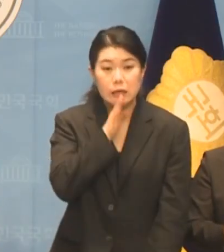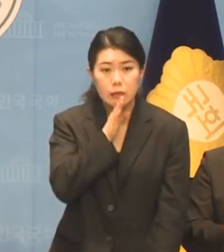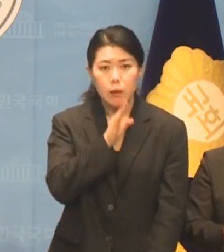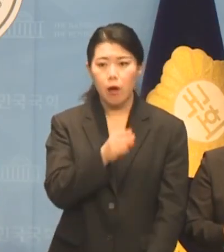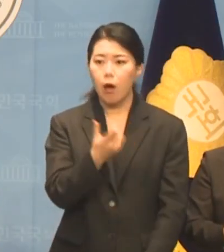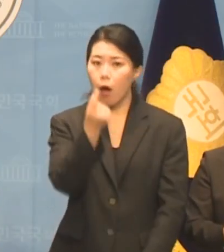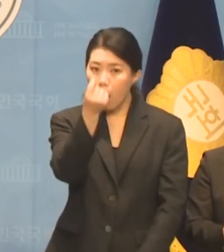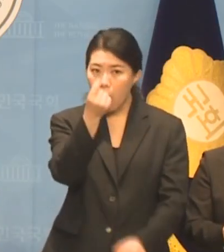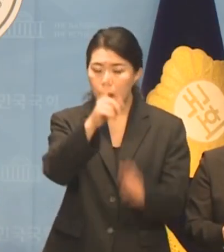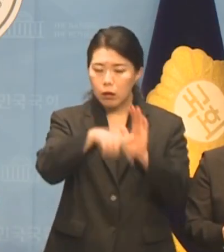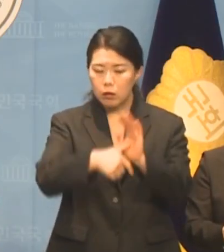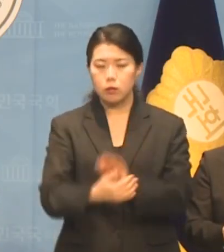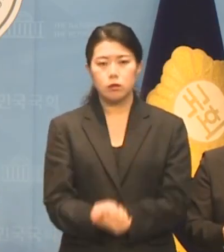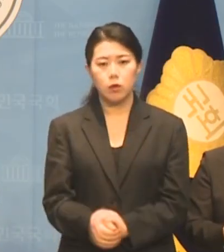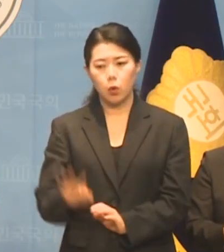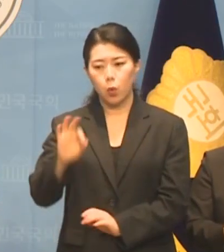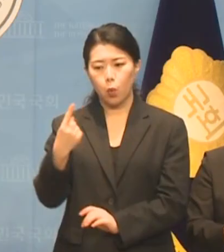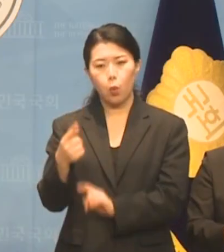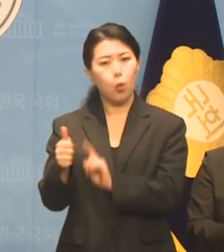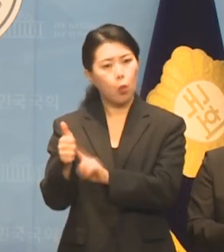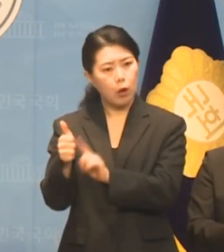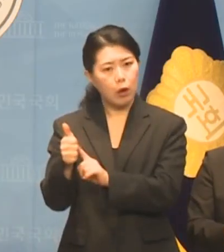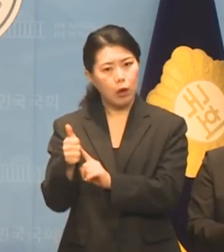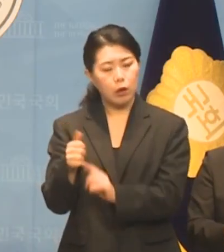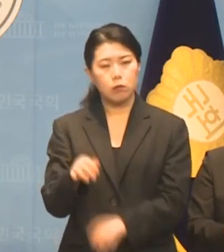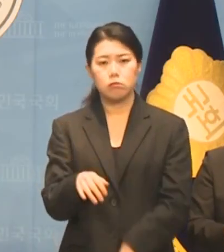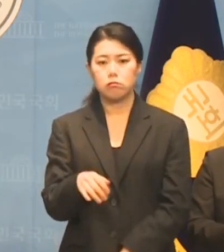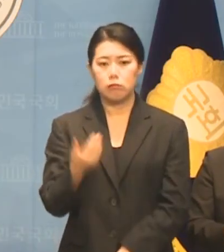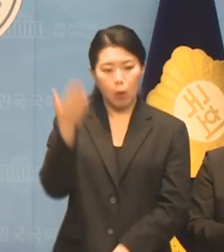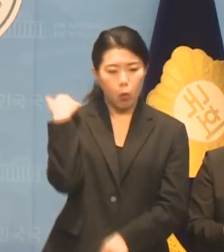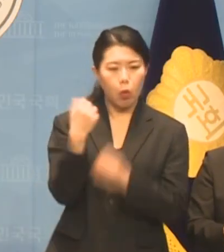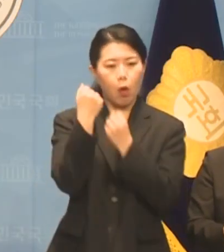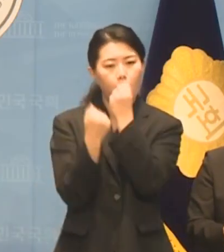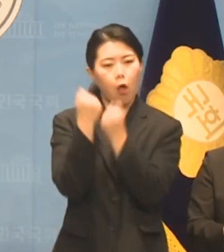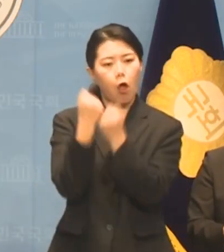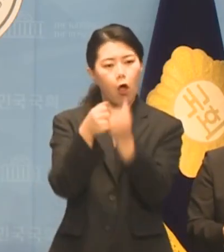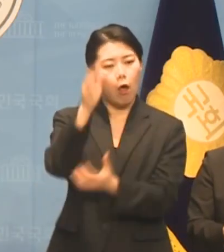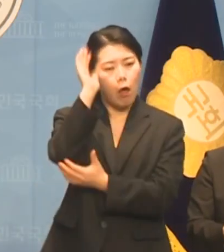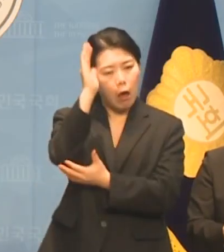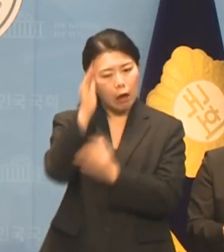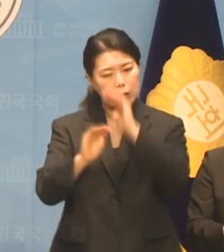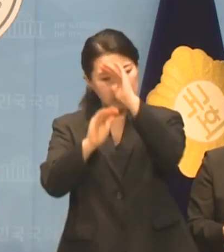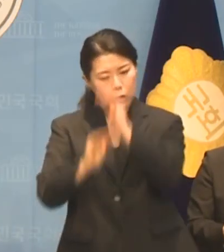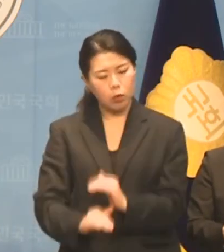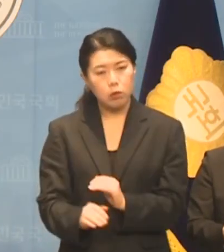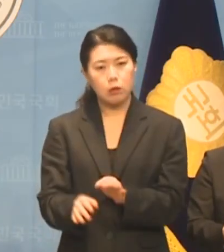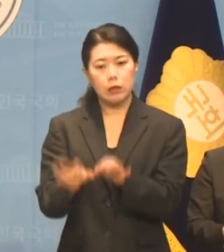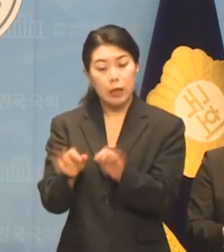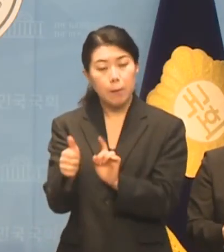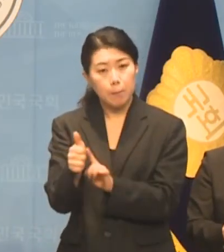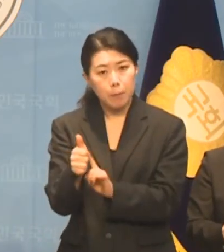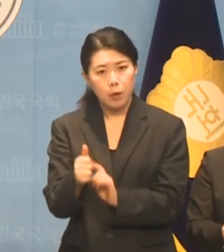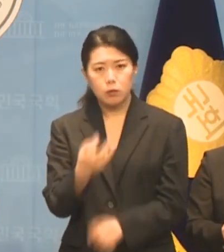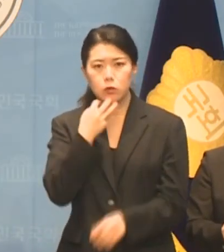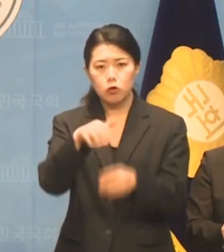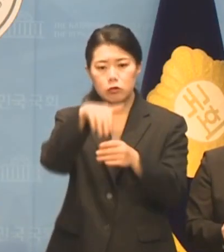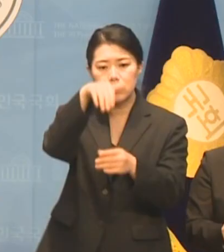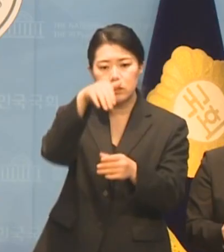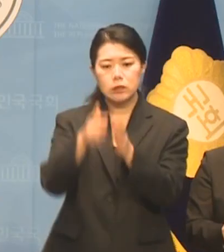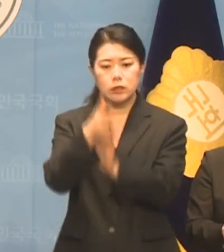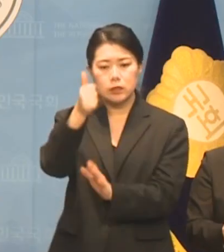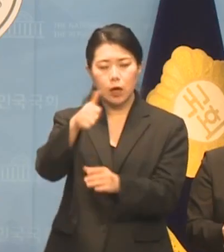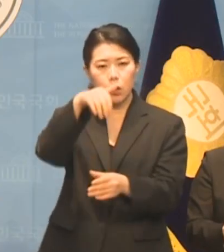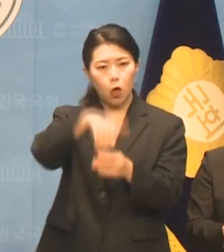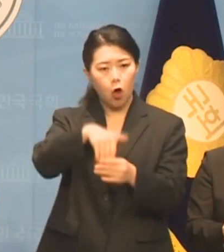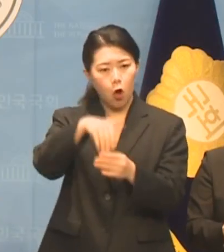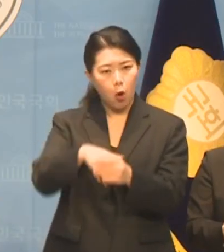밝혀진다면 오세훈 시장의 해명한 내용, 즉 김모 씨가 서울시장 보궐선거